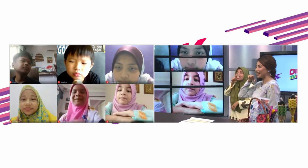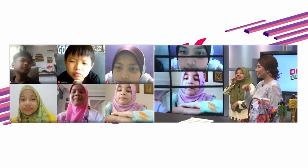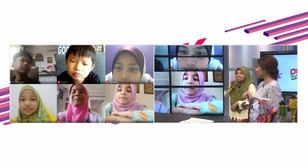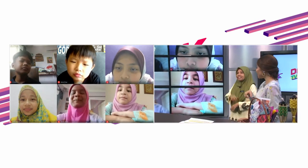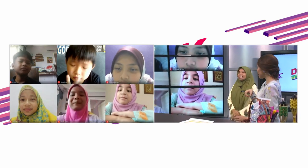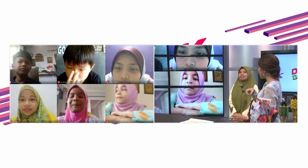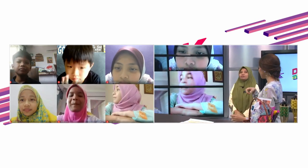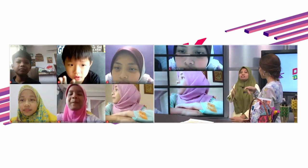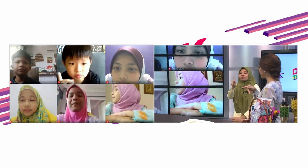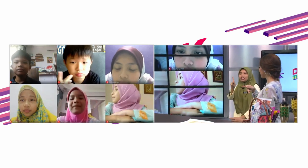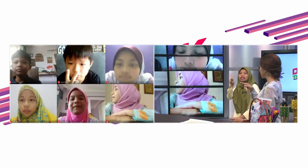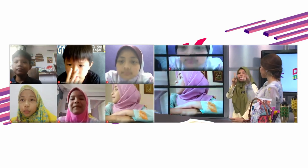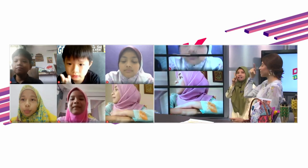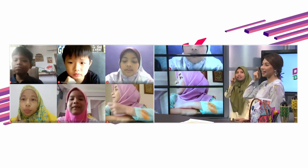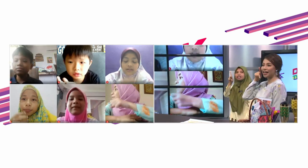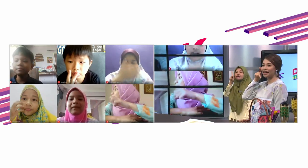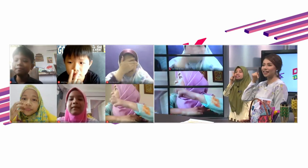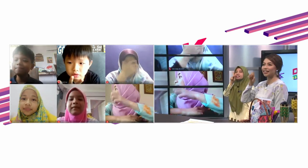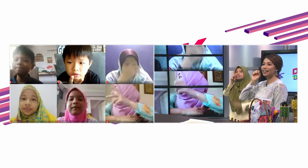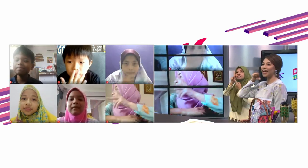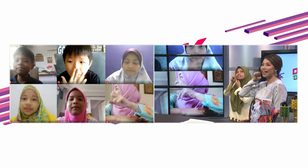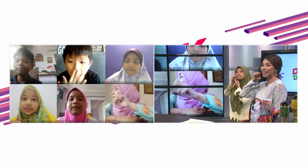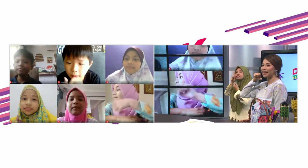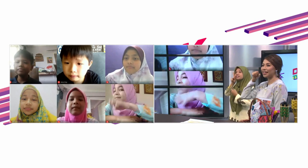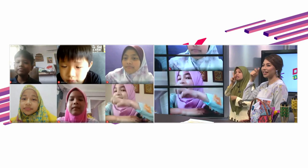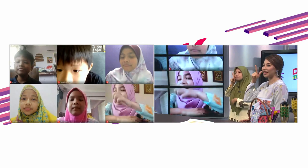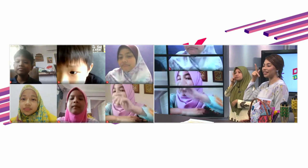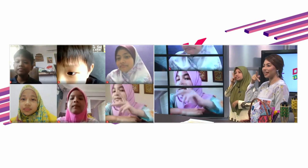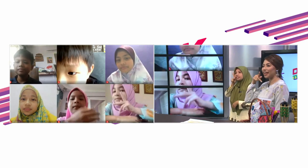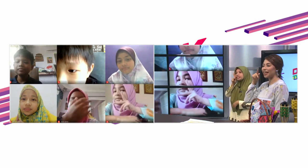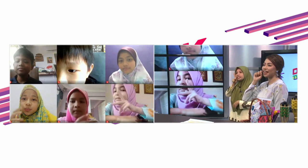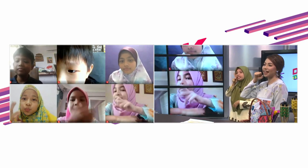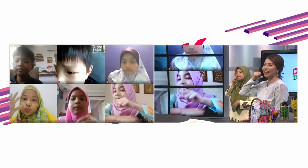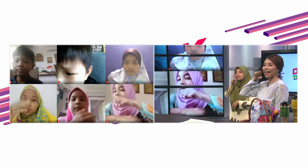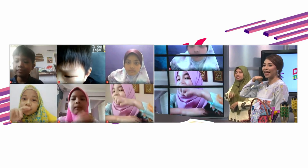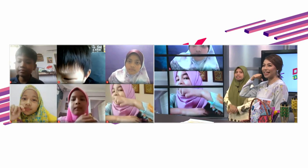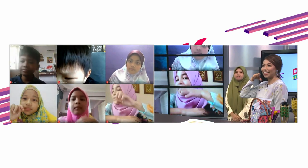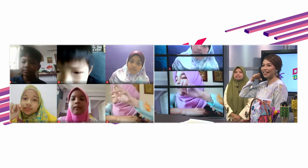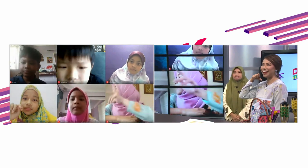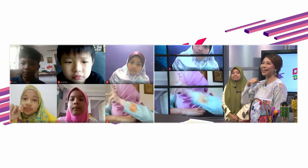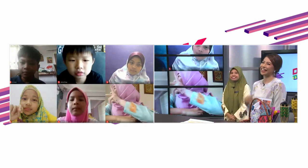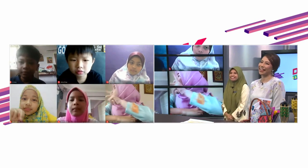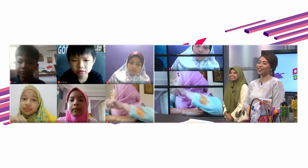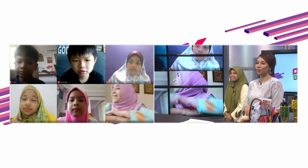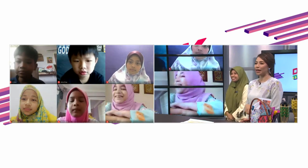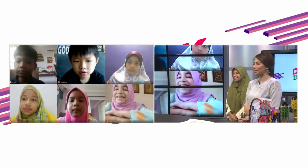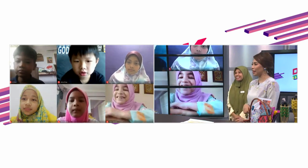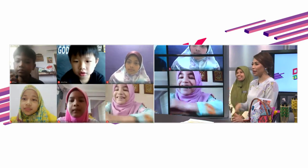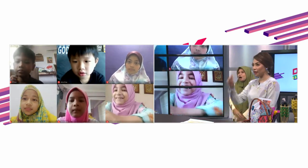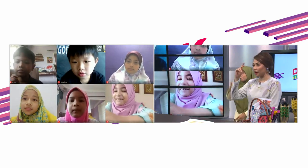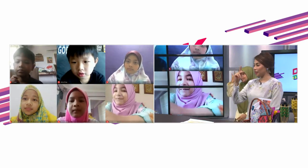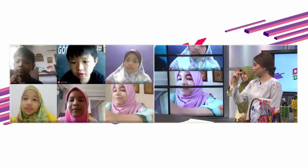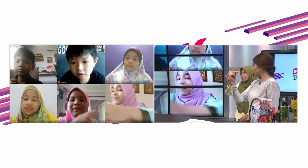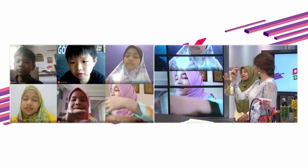Kak Ellie. Kak macam mana? Huruf K. Kak. K letak dekat sini. Ellie. Dekat pipi. K. Kak Ellie. Okey. Lepas tu pandai macam mana?